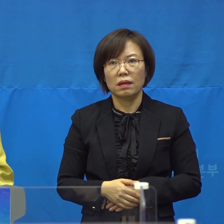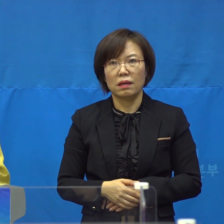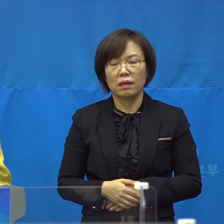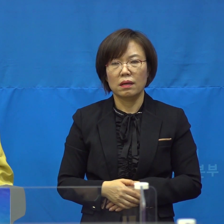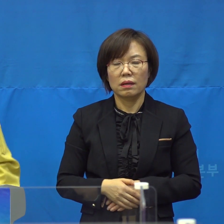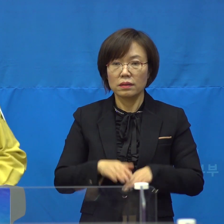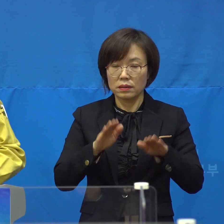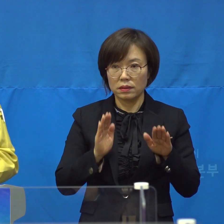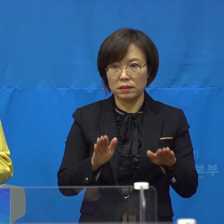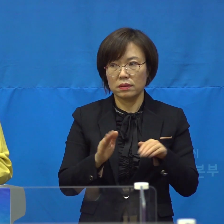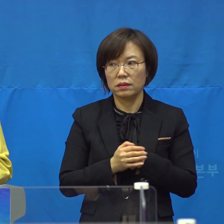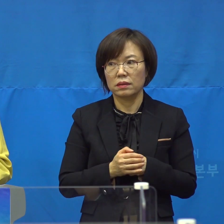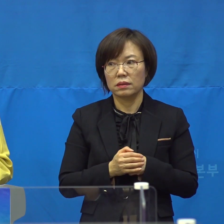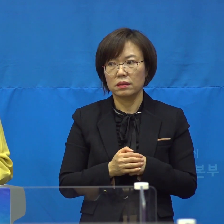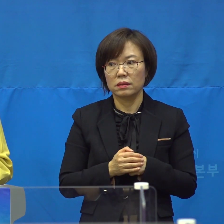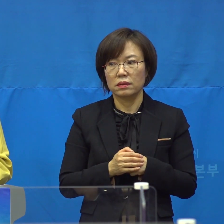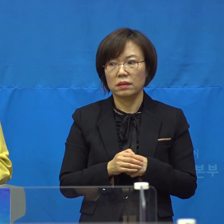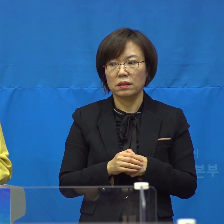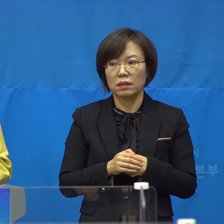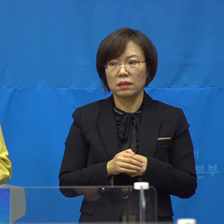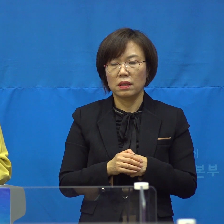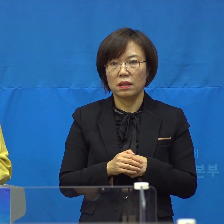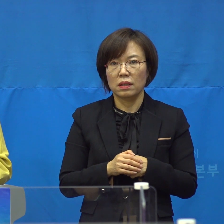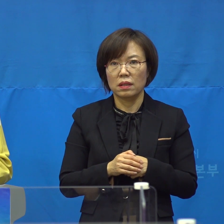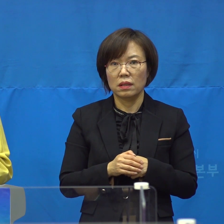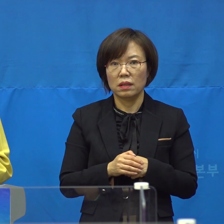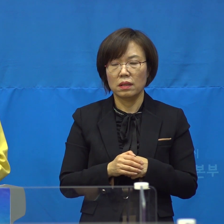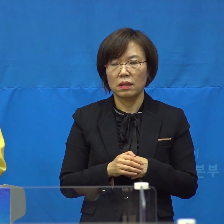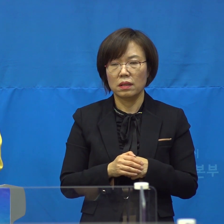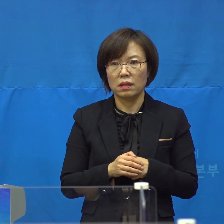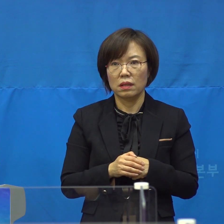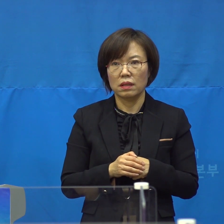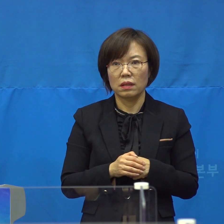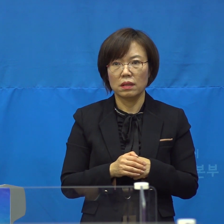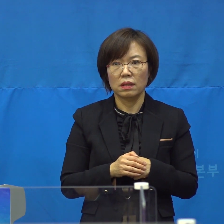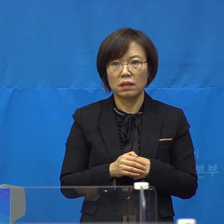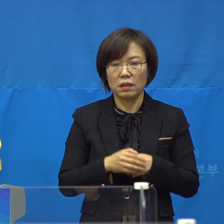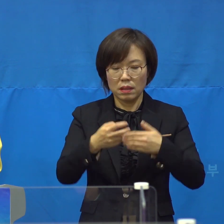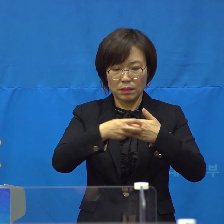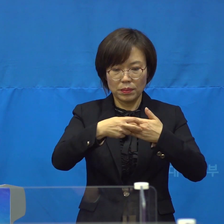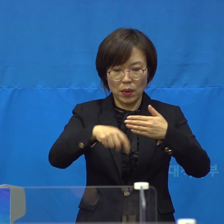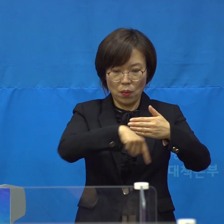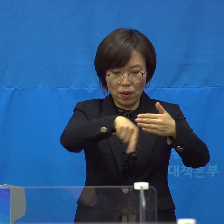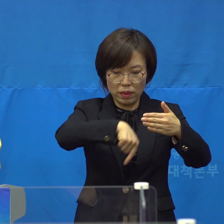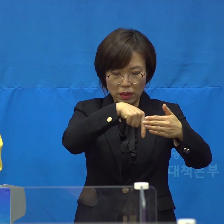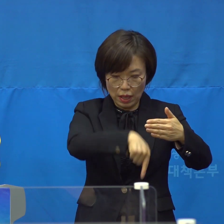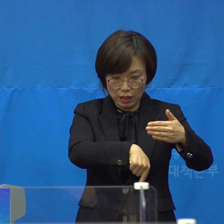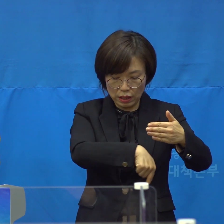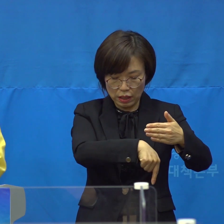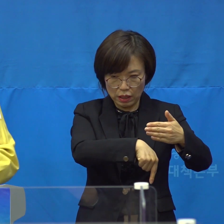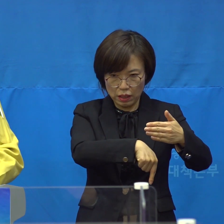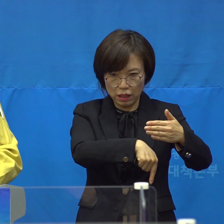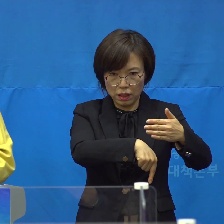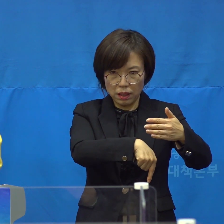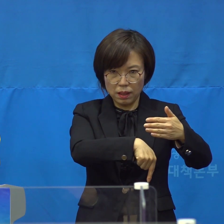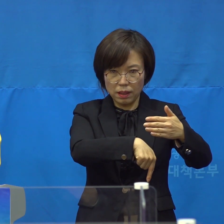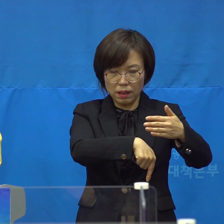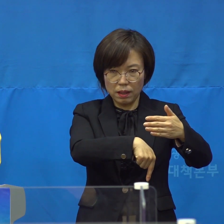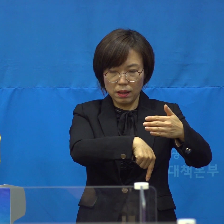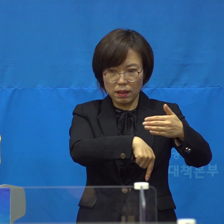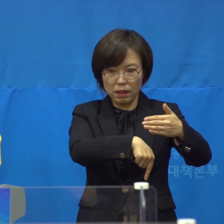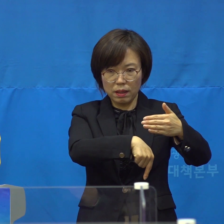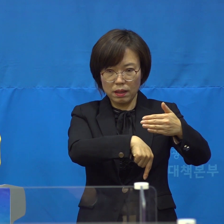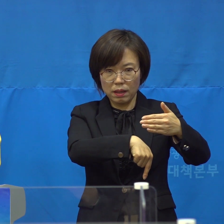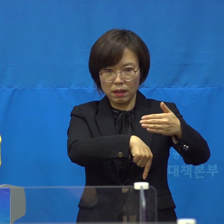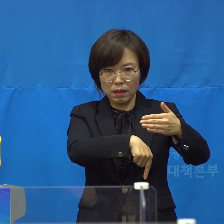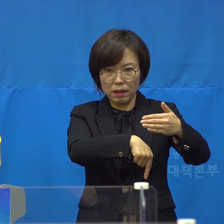그래서 지금 그 안에 지금 그 양지 요양병원 내에